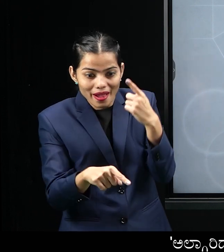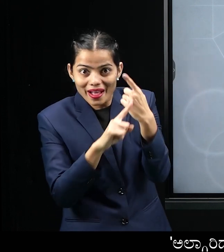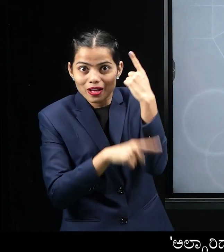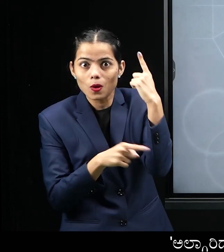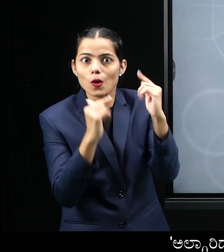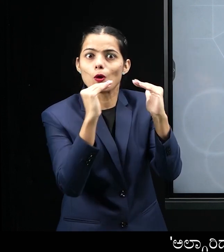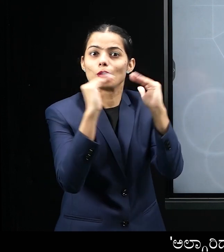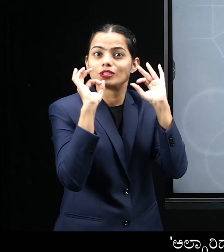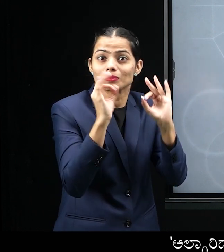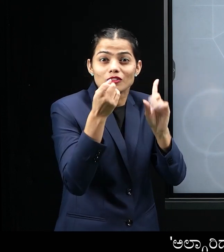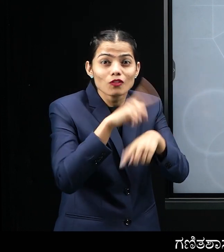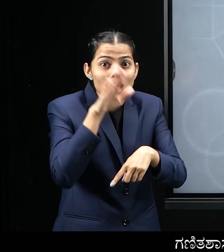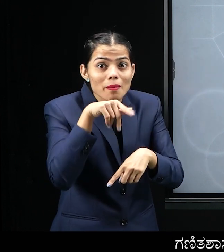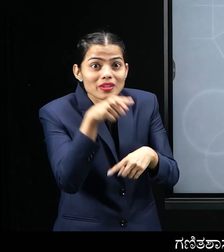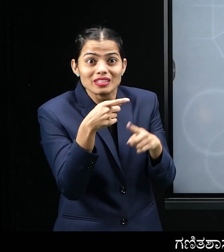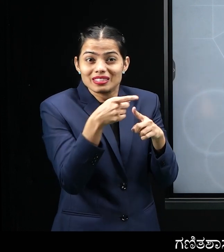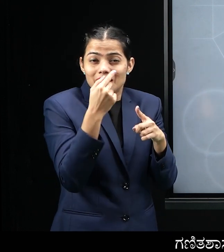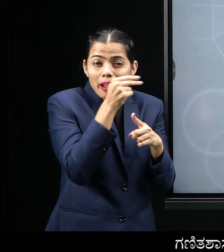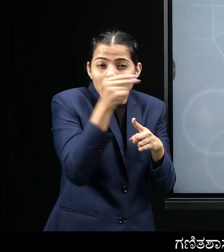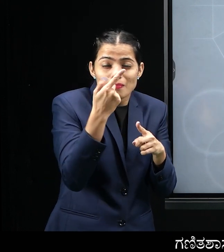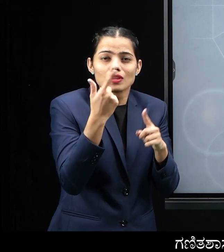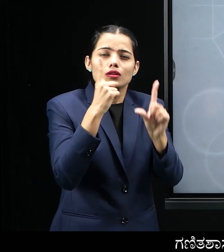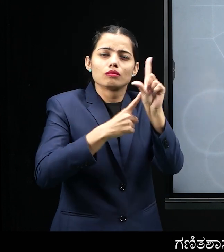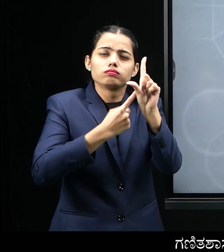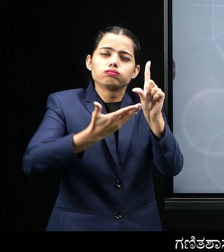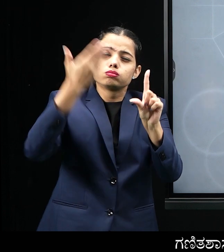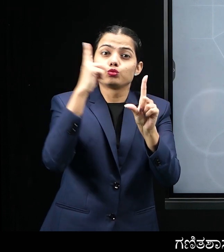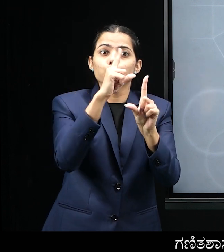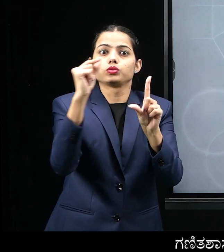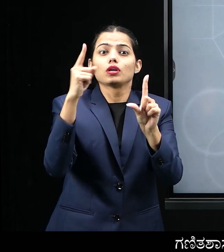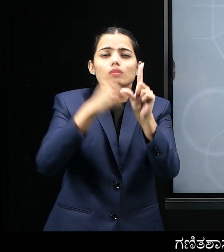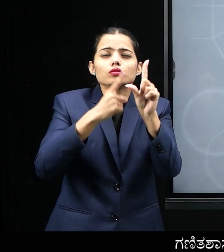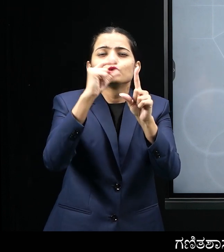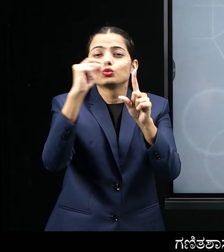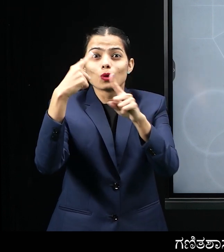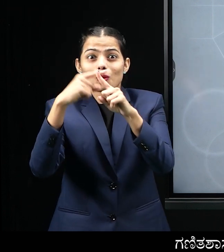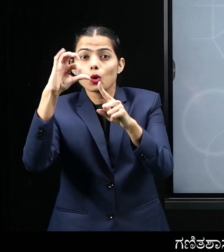ಶತಮಾನದ ಪರ್ಷಿಯನ್ ಗಣಿತಶಾಸ್ತ್ರಜ್ಞ ಅಲ್-ಖ್ವಾರಿಜ್ಞ ಎಂಬ ಹೆಸರಿನಿಂದ ಬಂದಿದೆ.